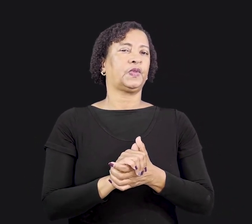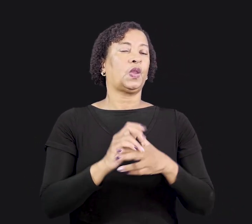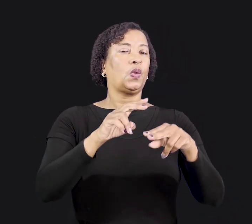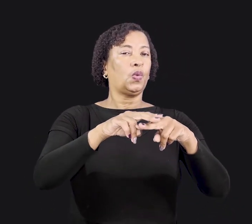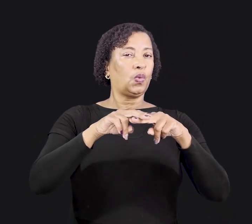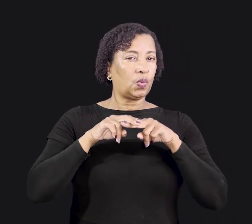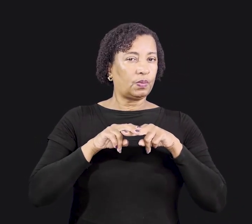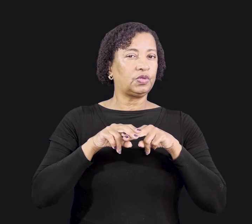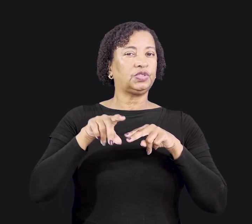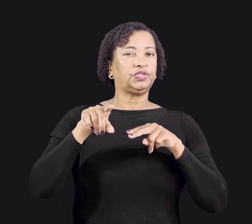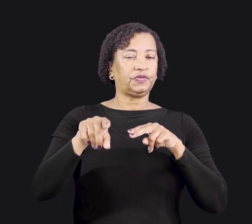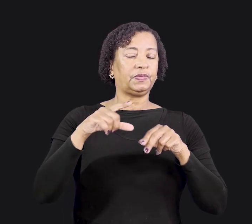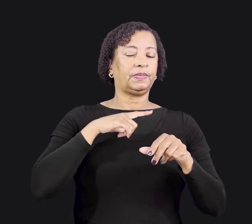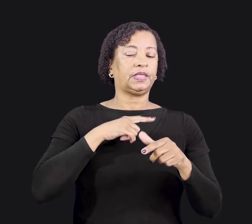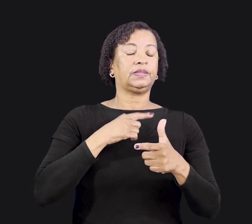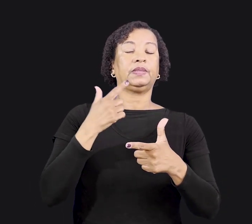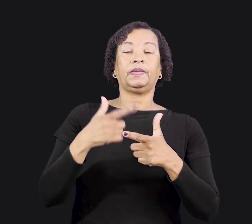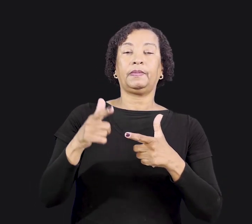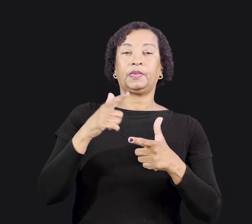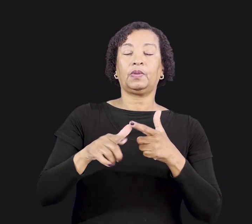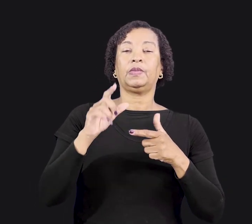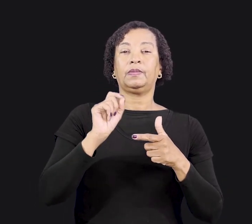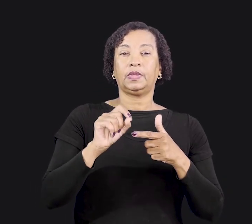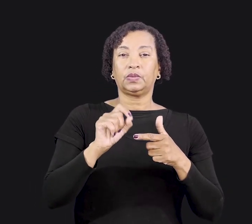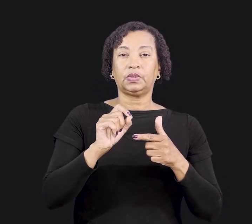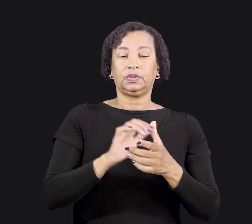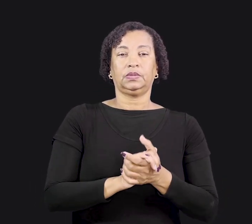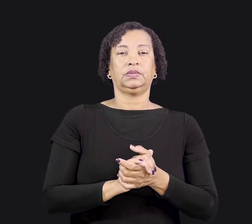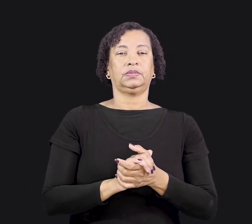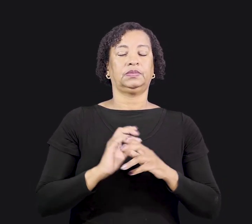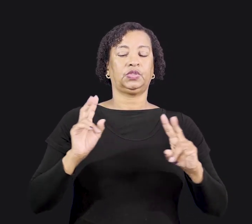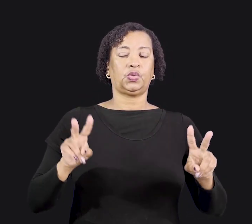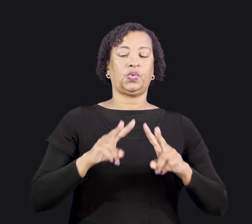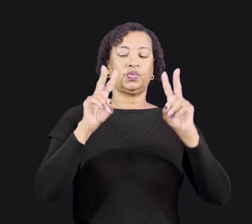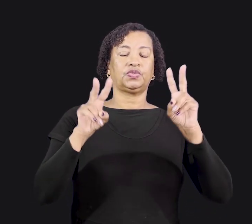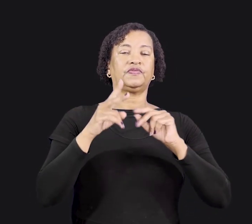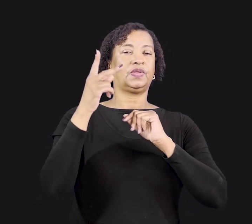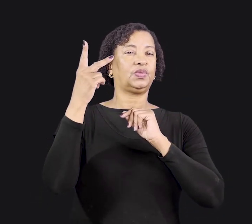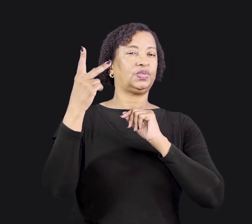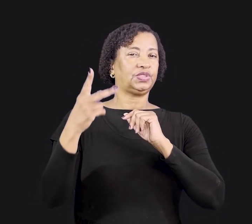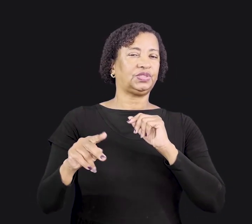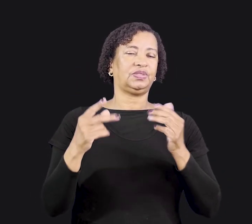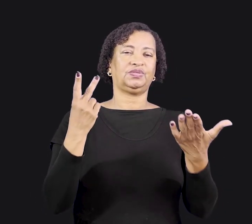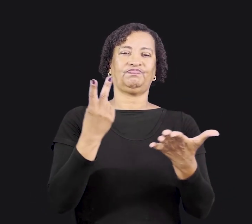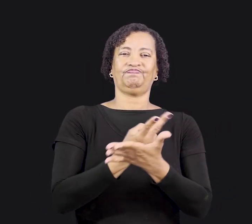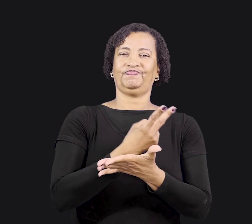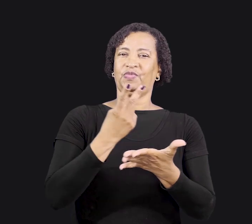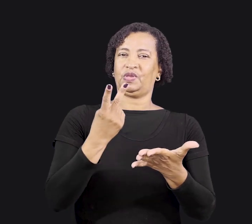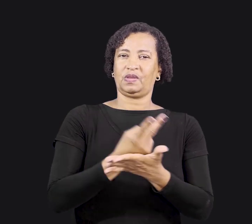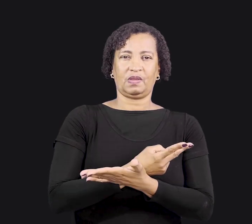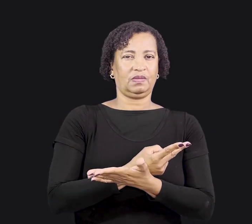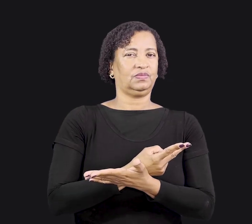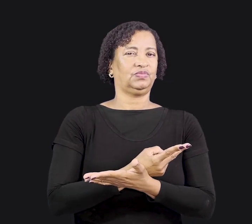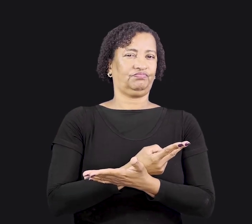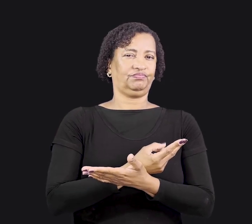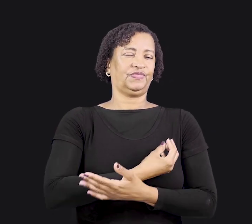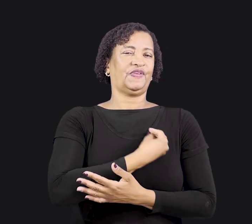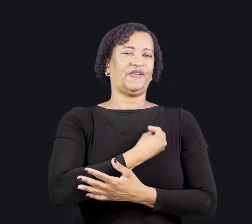razões para eles terem tantos problemas é que seus valores estão errados. Elas vivem uma